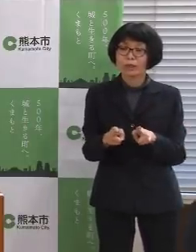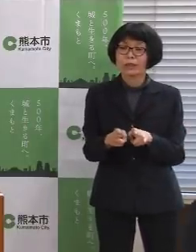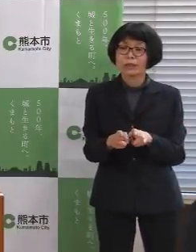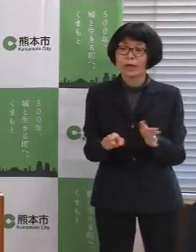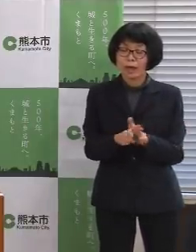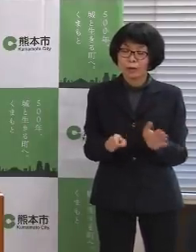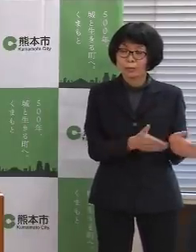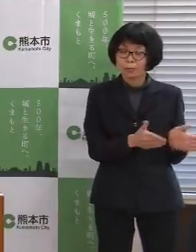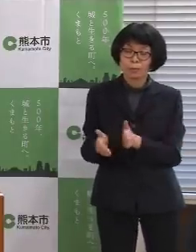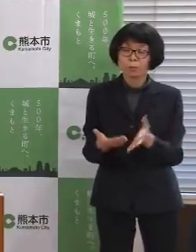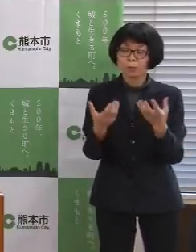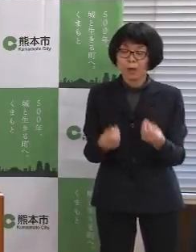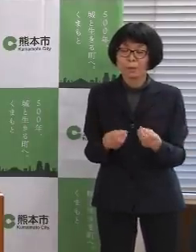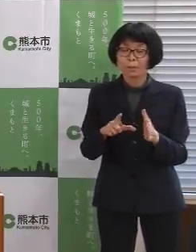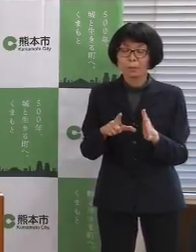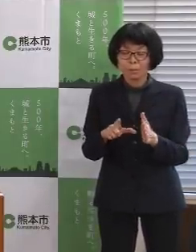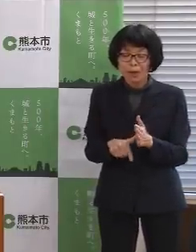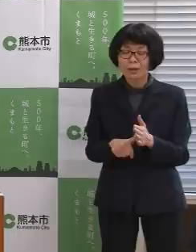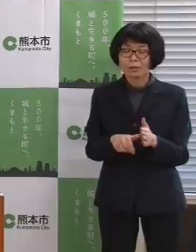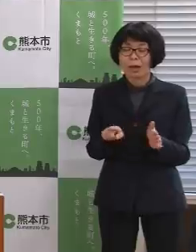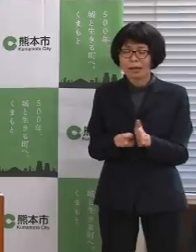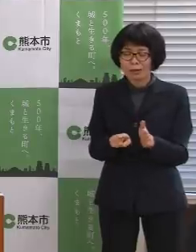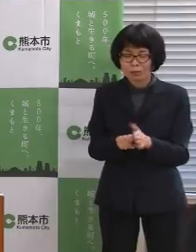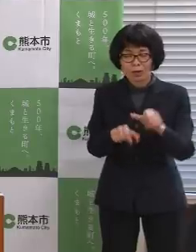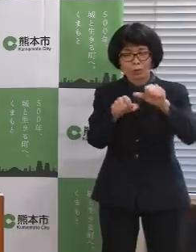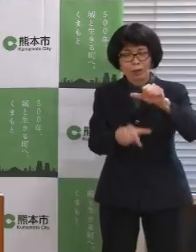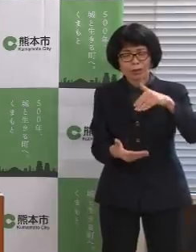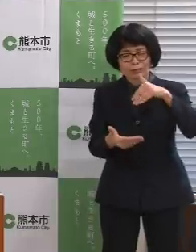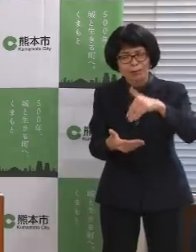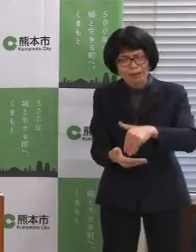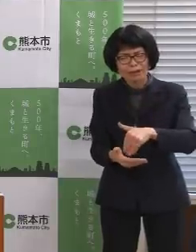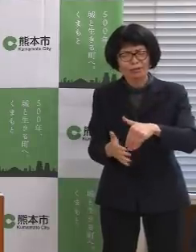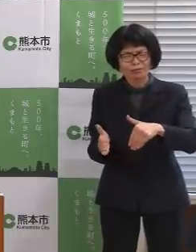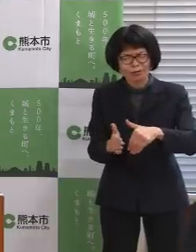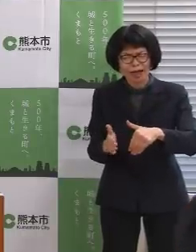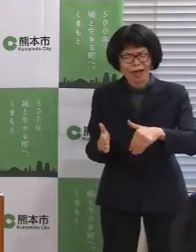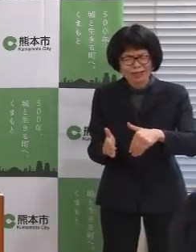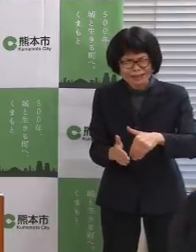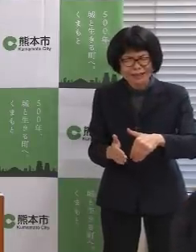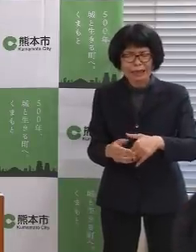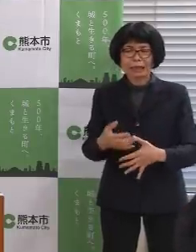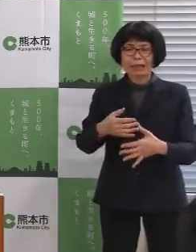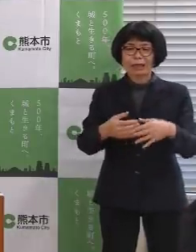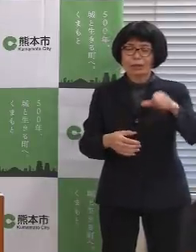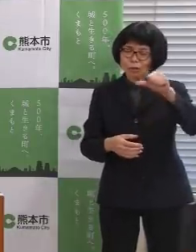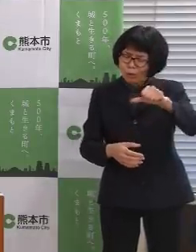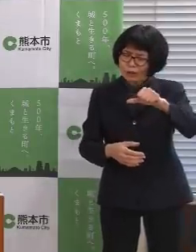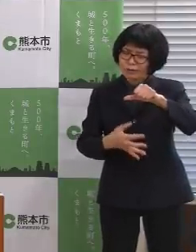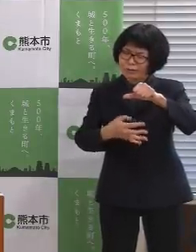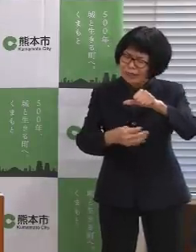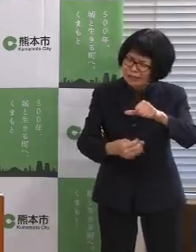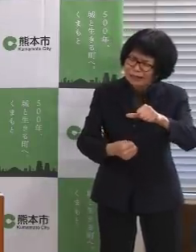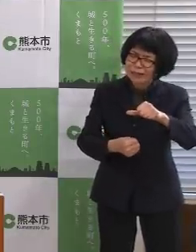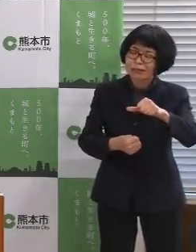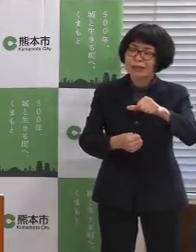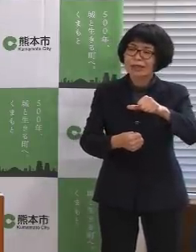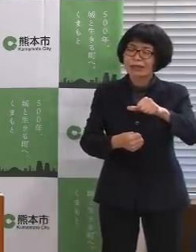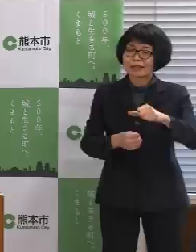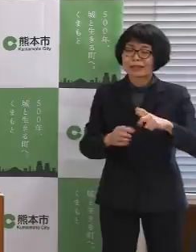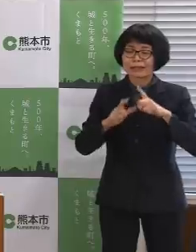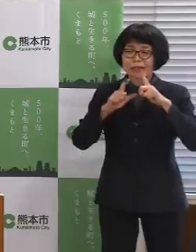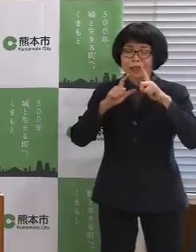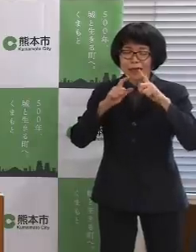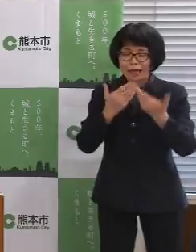お渡しできるようにしたいというのが今の目標でございます。ちょっと何日というところまでは今ちょっと今申し上げられるようなところまで